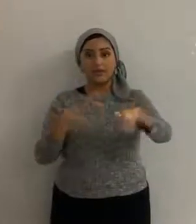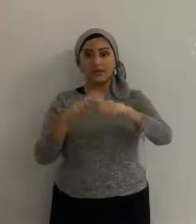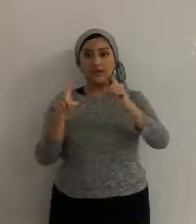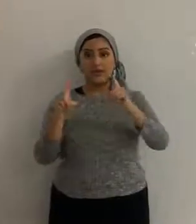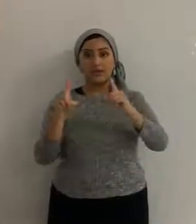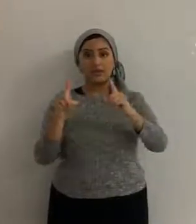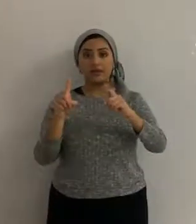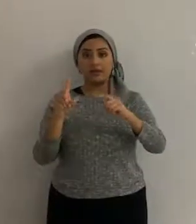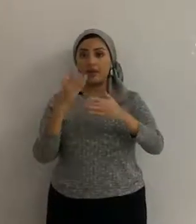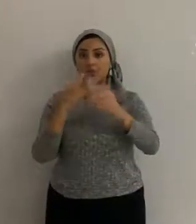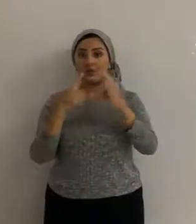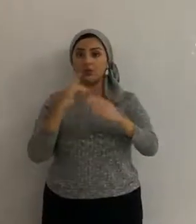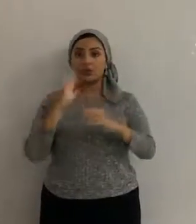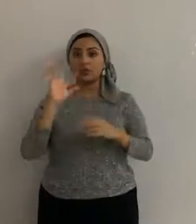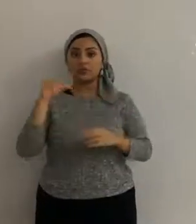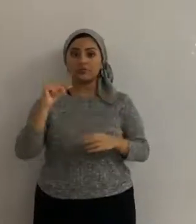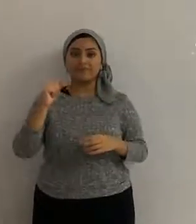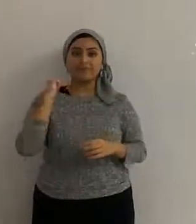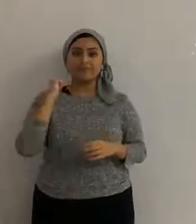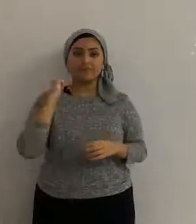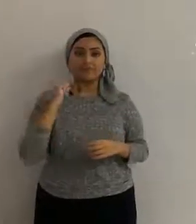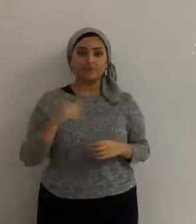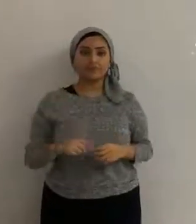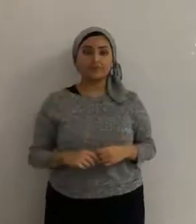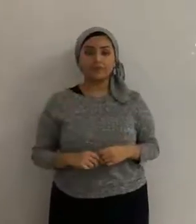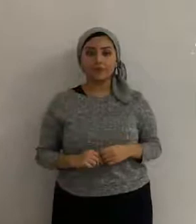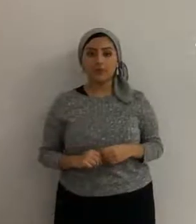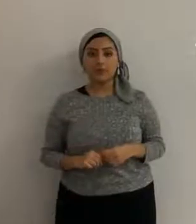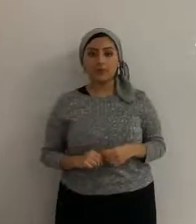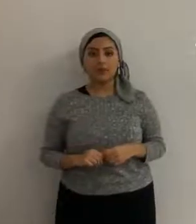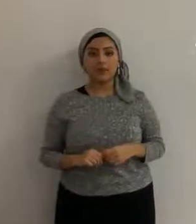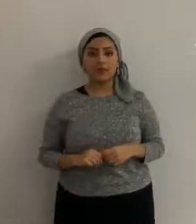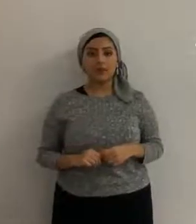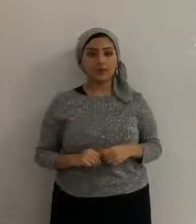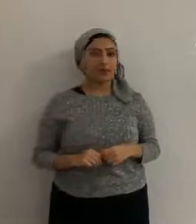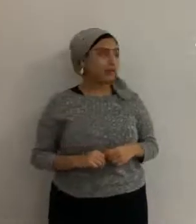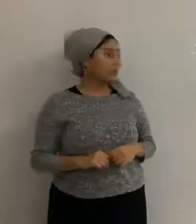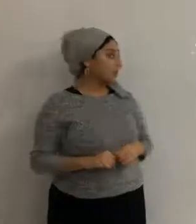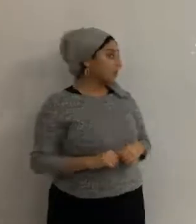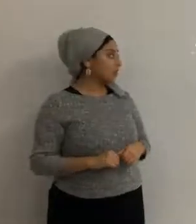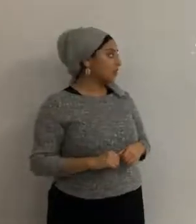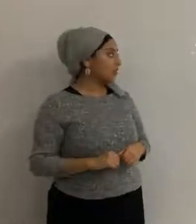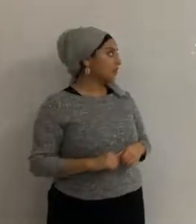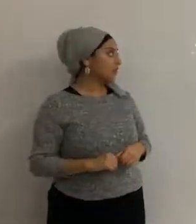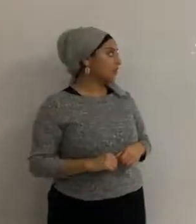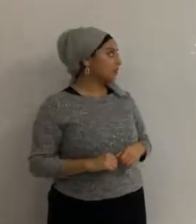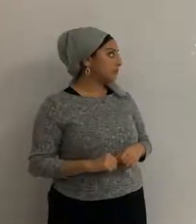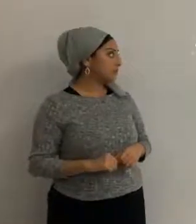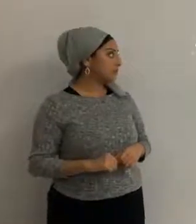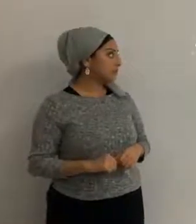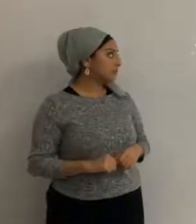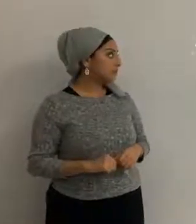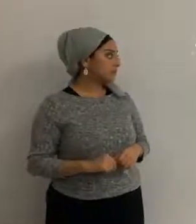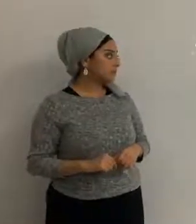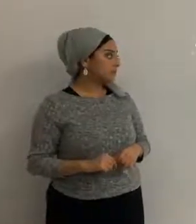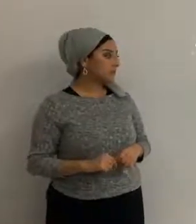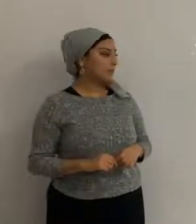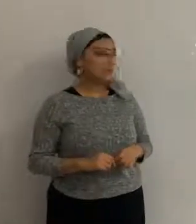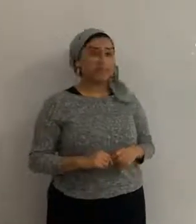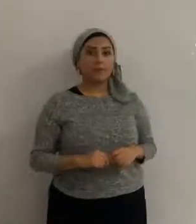de profecía. Entonces, de una manera encimada, por así decirlo, no sé cómo se llame técnicamente en computación, puso